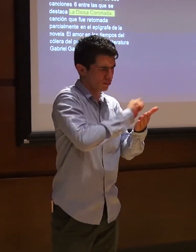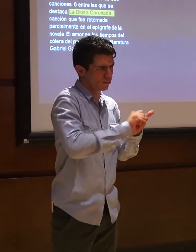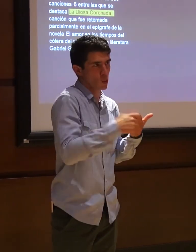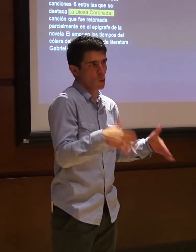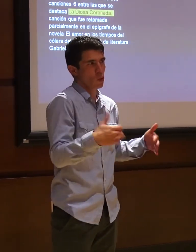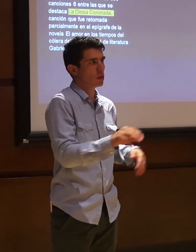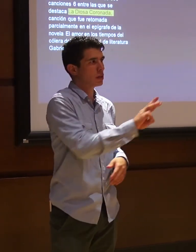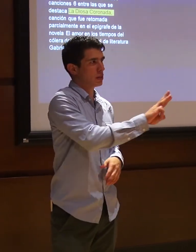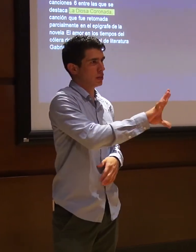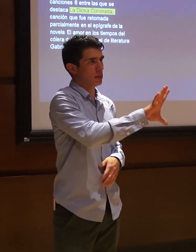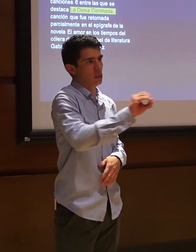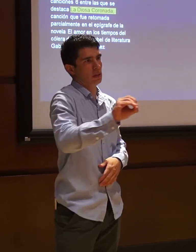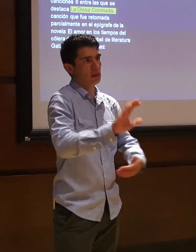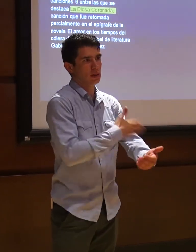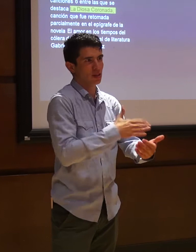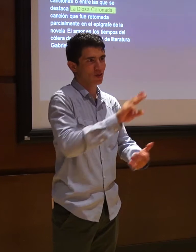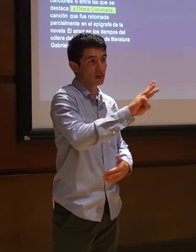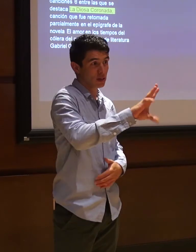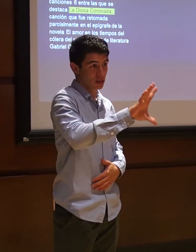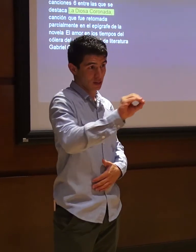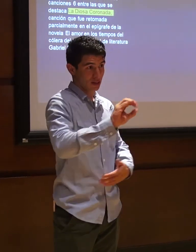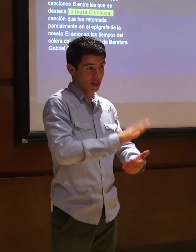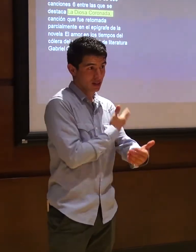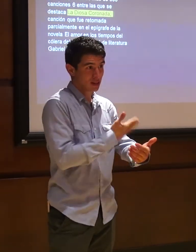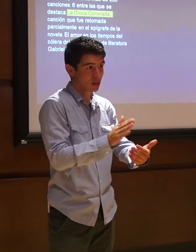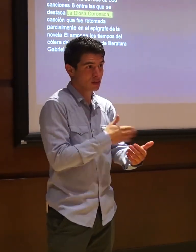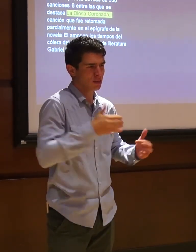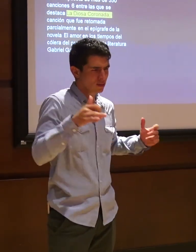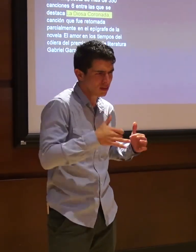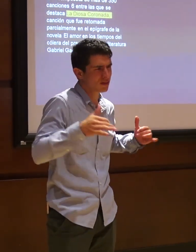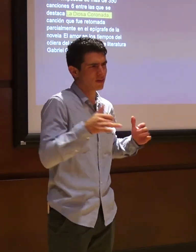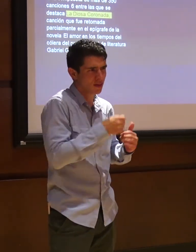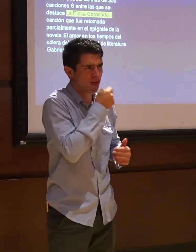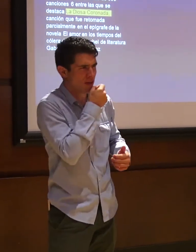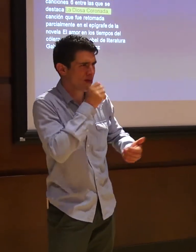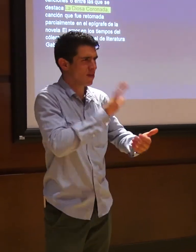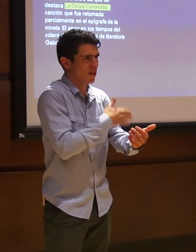Dentro de sus obras se habla de 350 canciones aproximadamente,